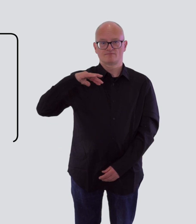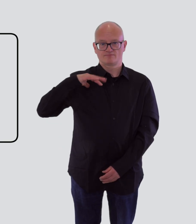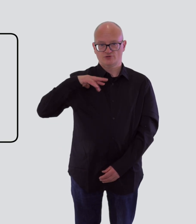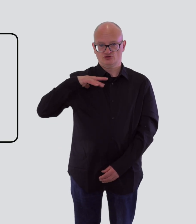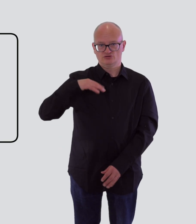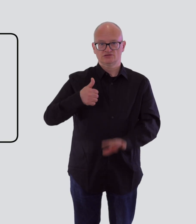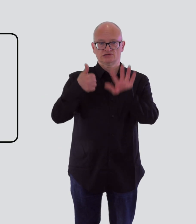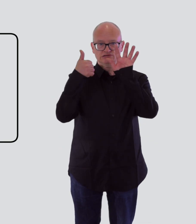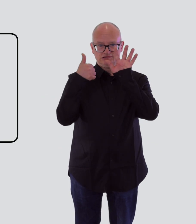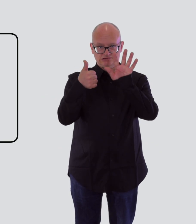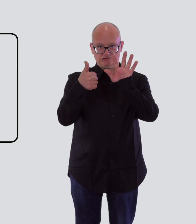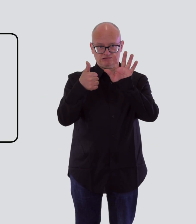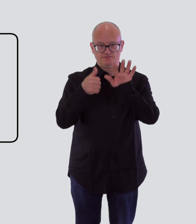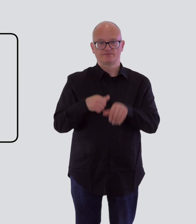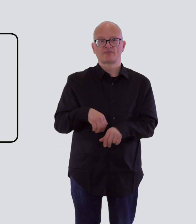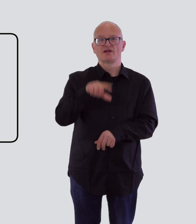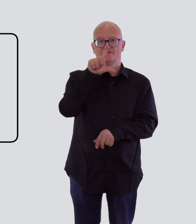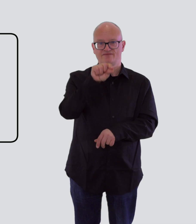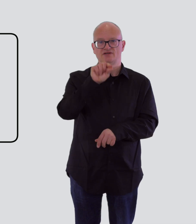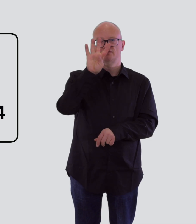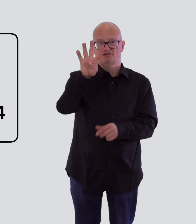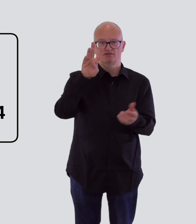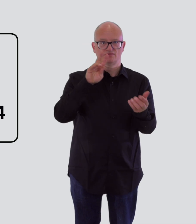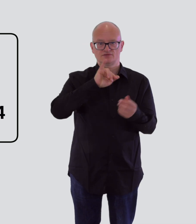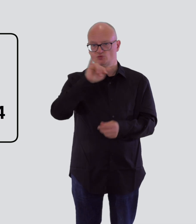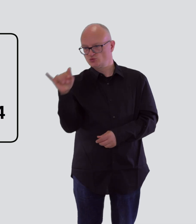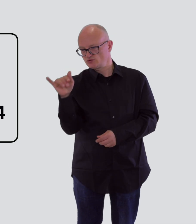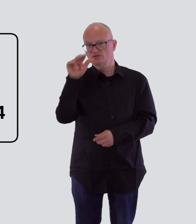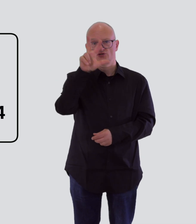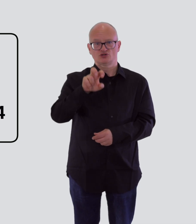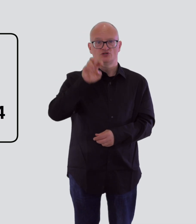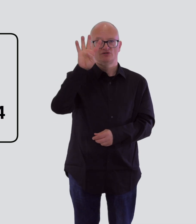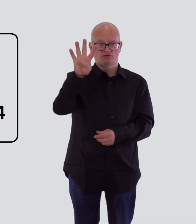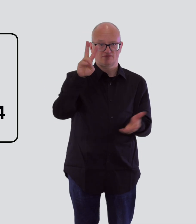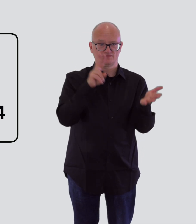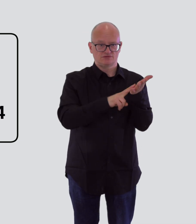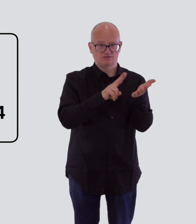Matthieu chapitre 6, versets 24 à 34.